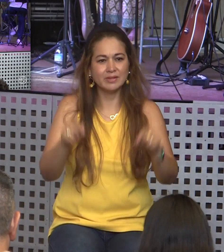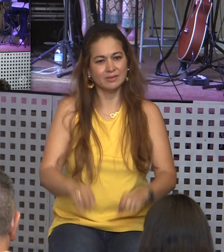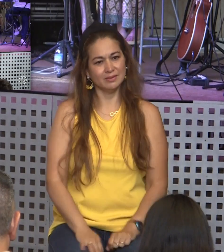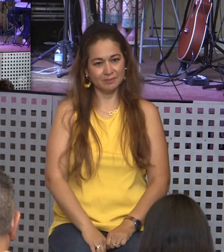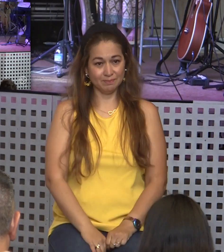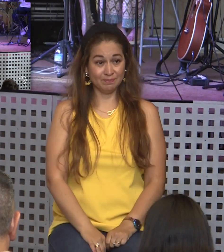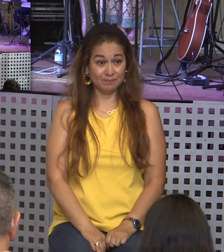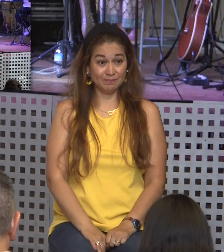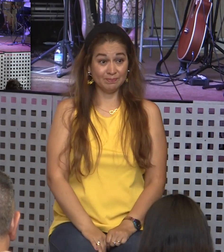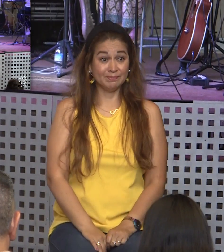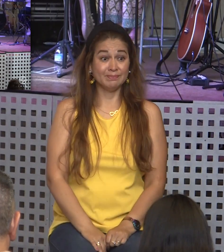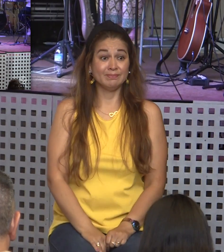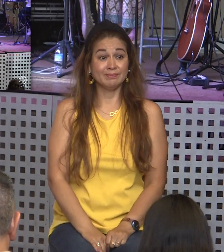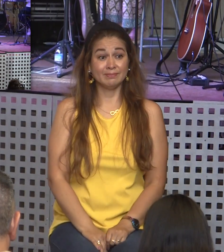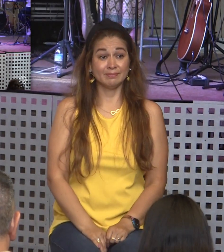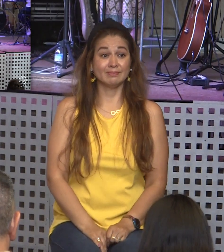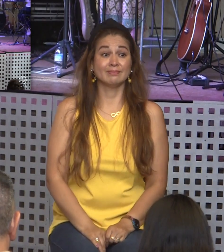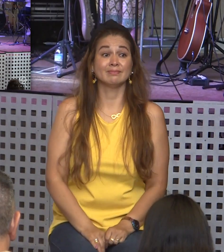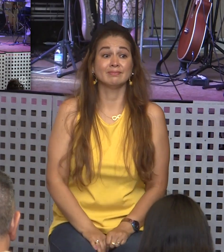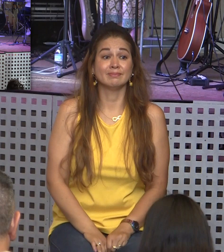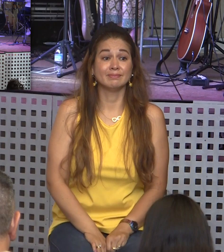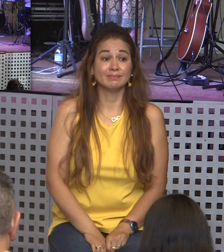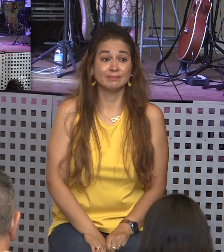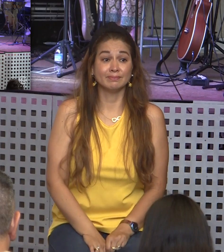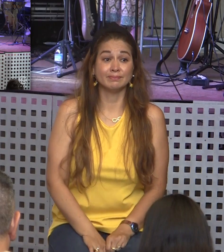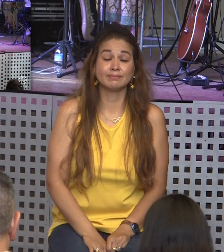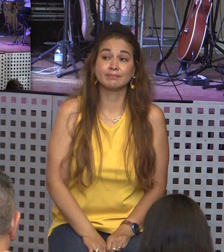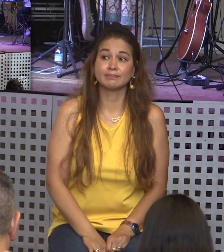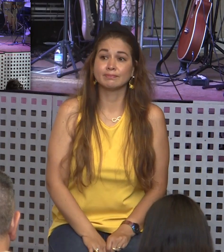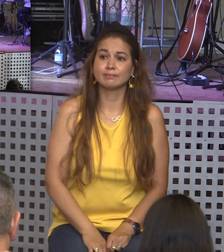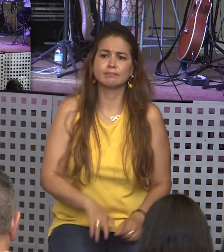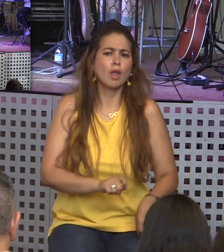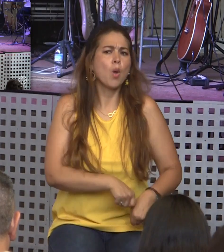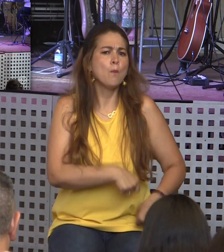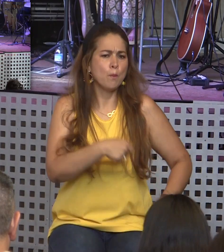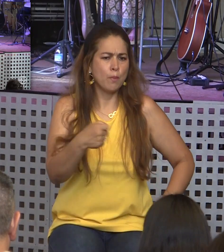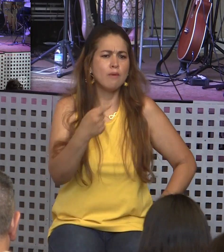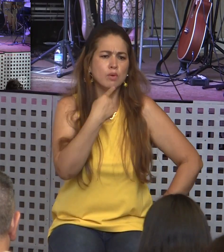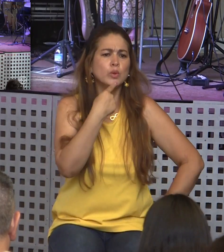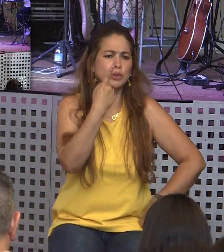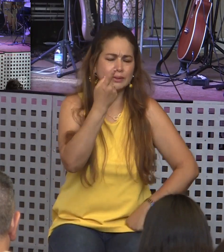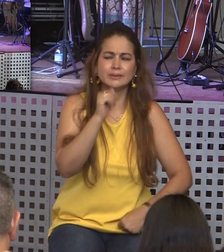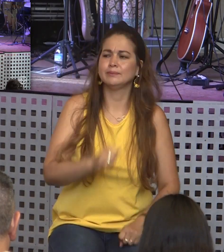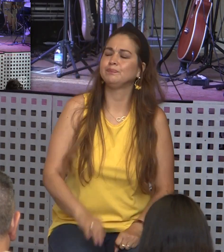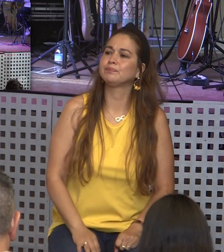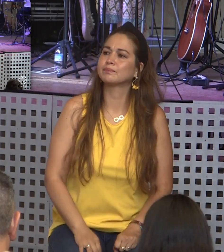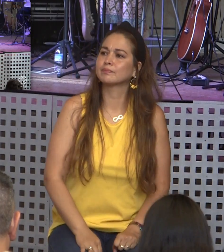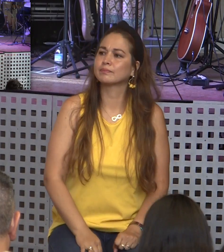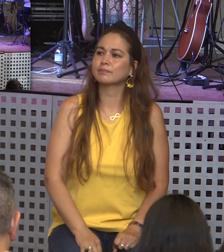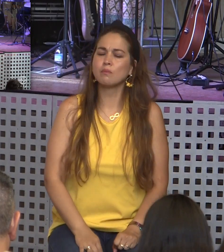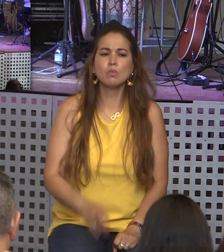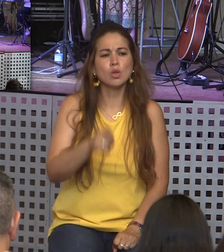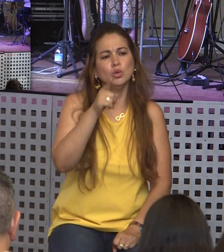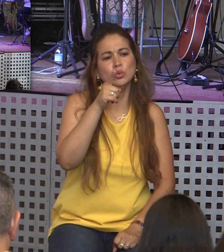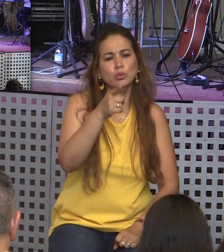¿recibisteis el Espíritu Santo por las obras de la ley o por el creer con fe? Por